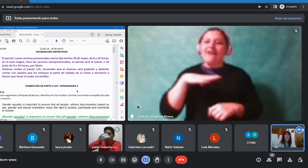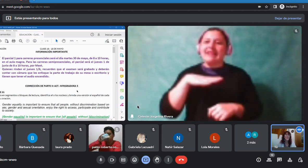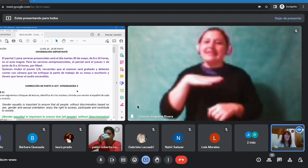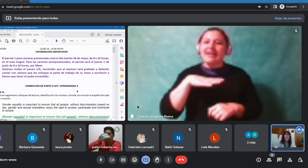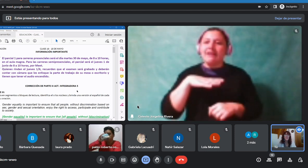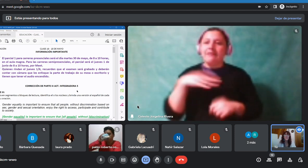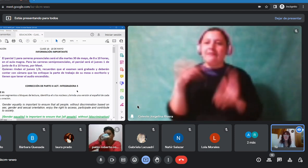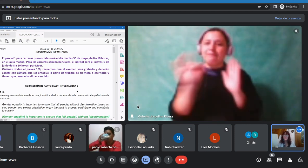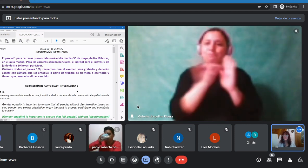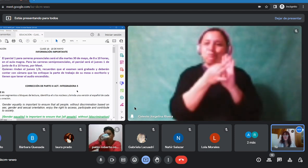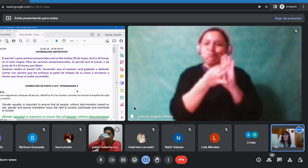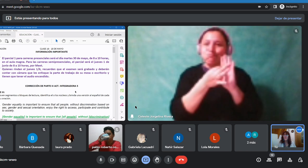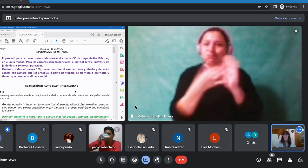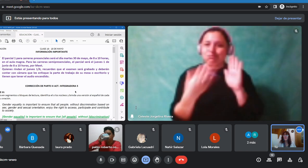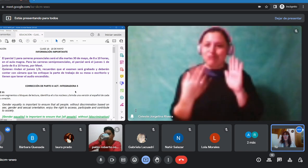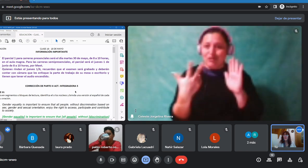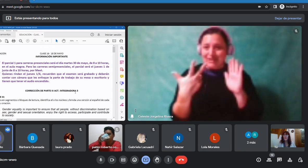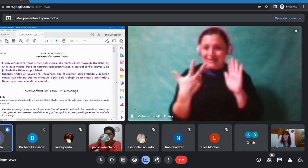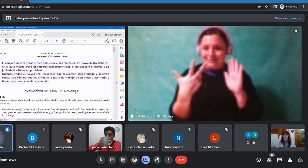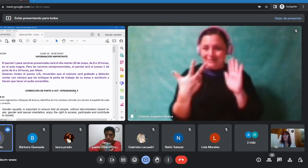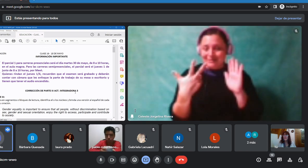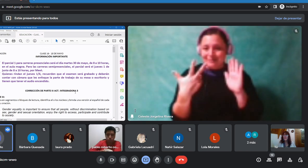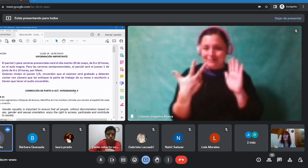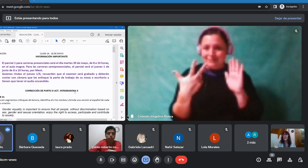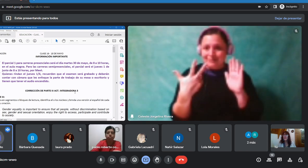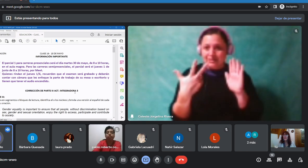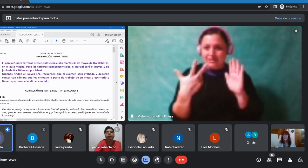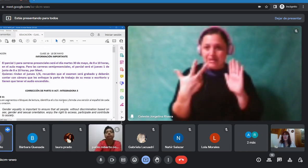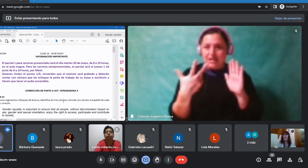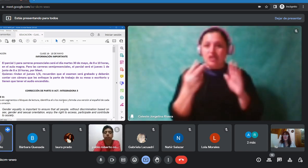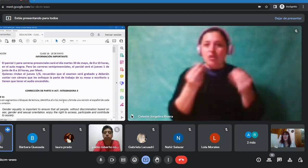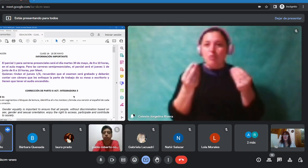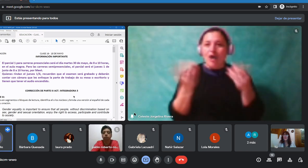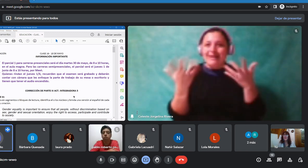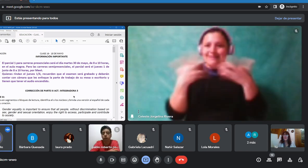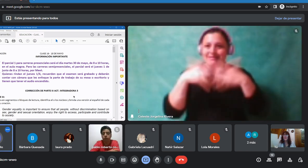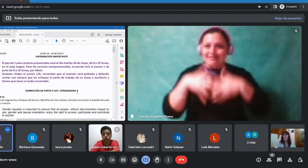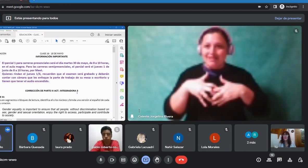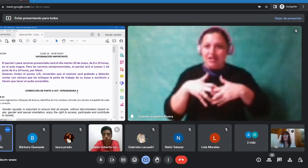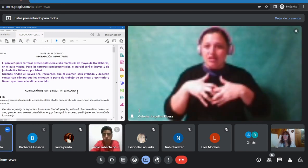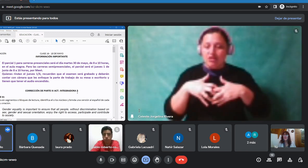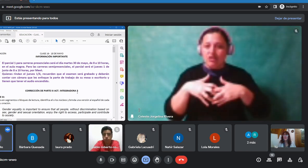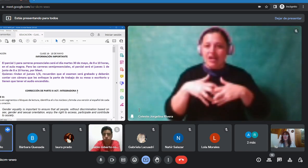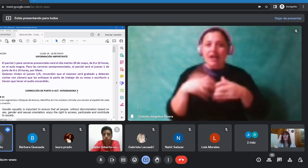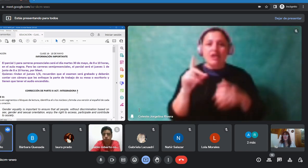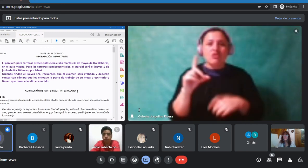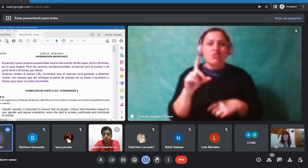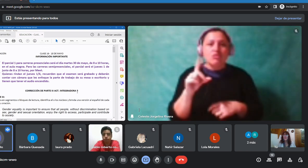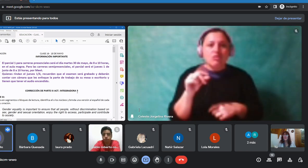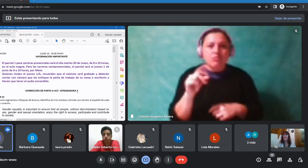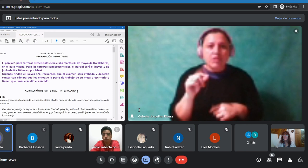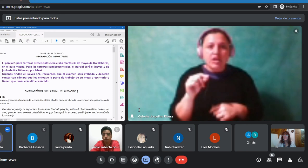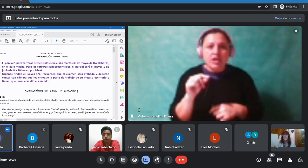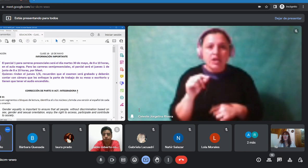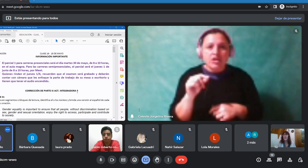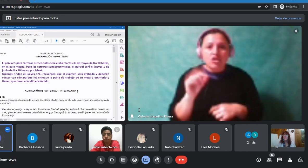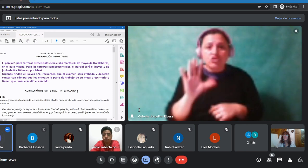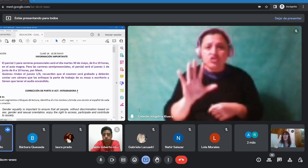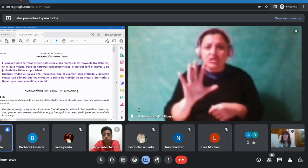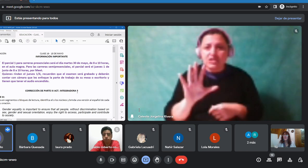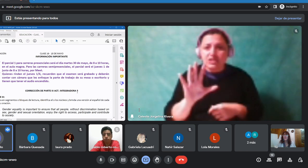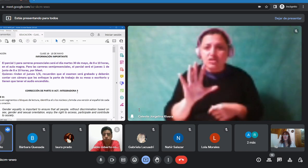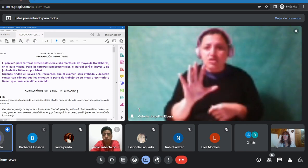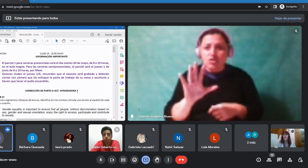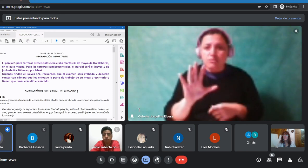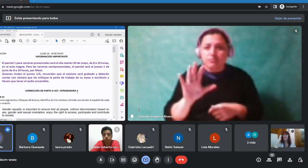5, ¿sí? Es la integradora 6, profesora, me parece, si no me equivoco. Yo